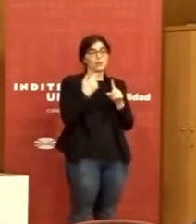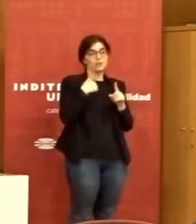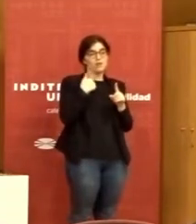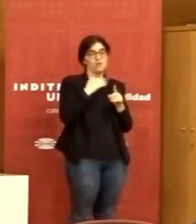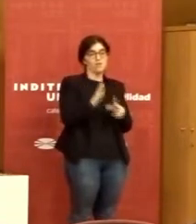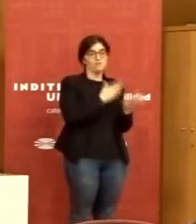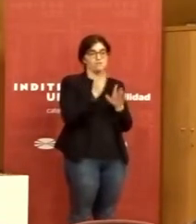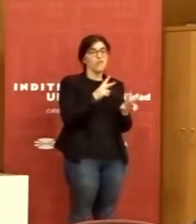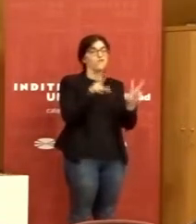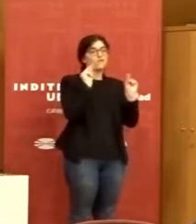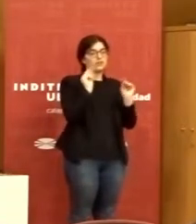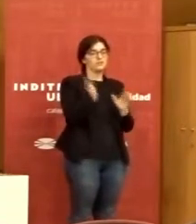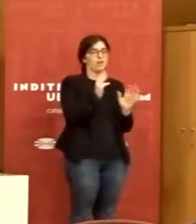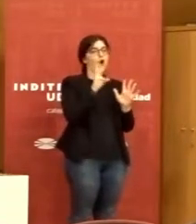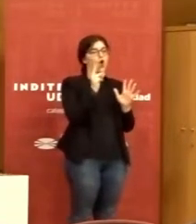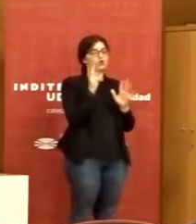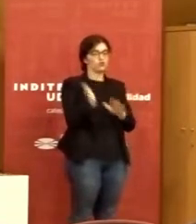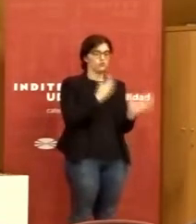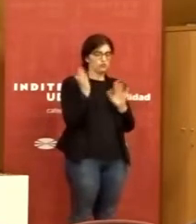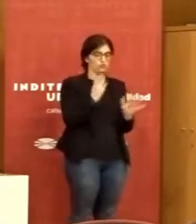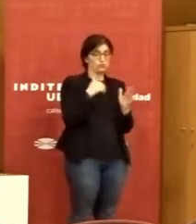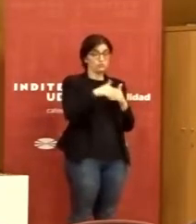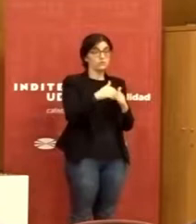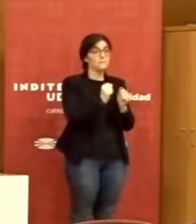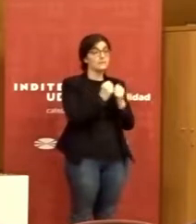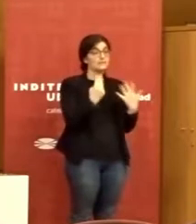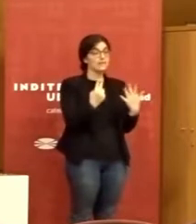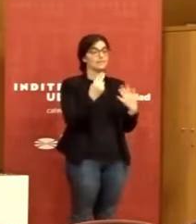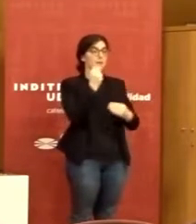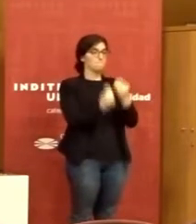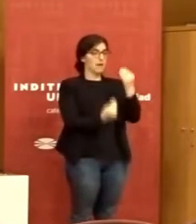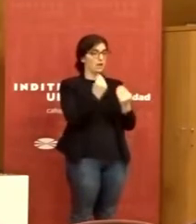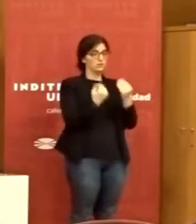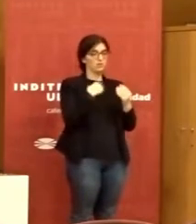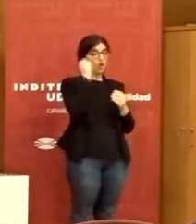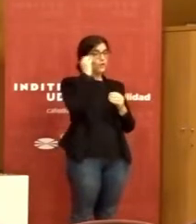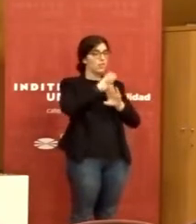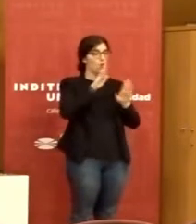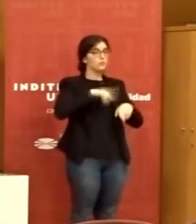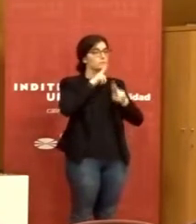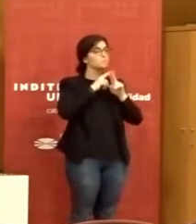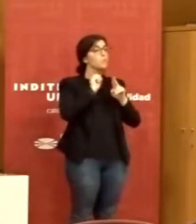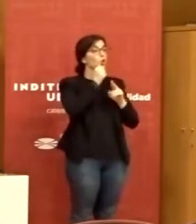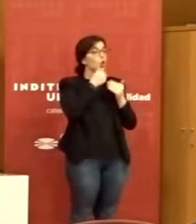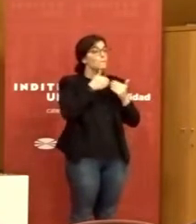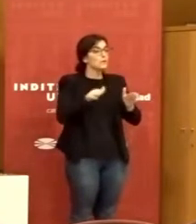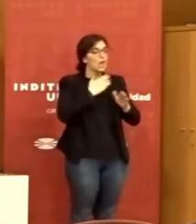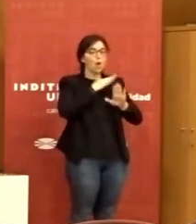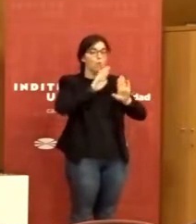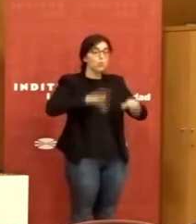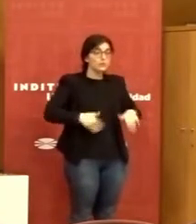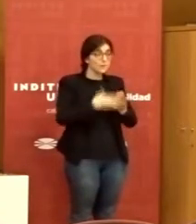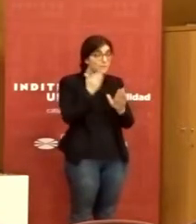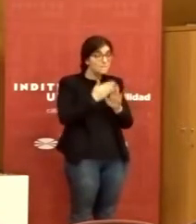este CESIS, el próximo 27 de mayo, con la tercera y última conferencia en código abierto,